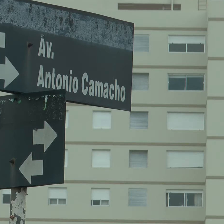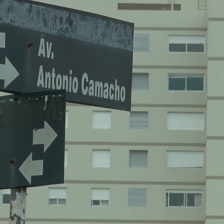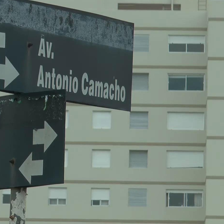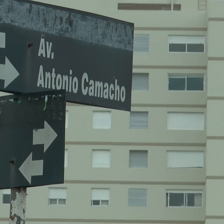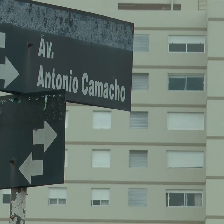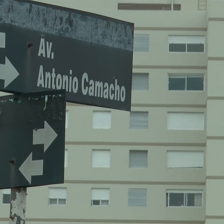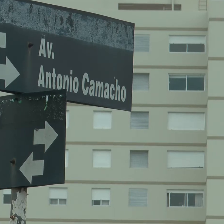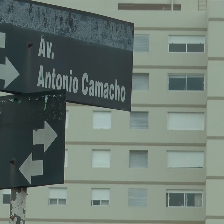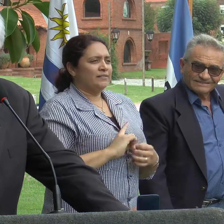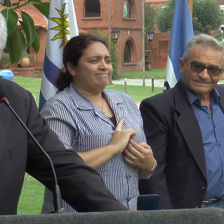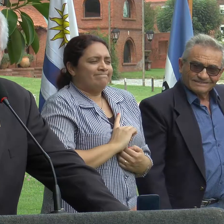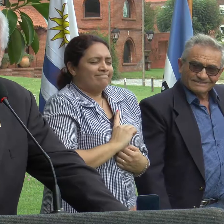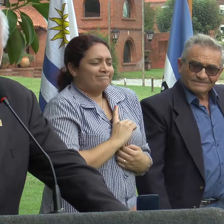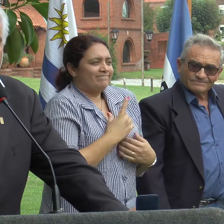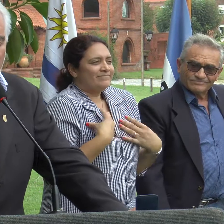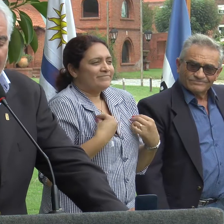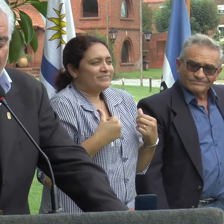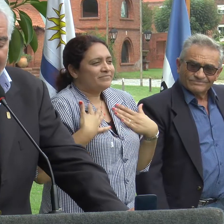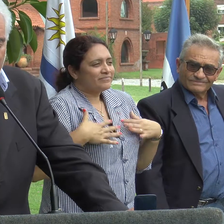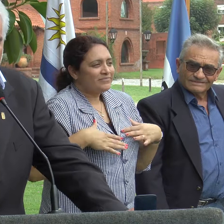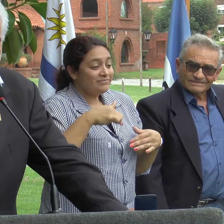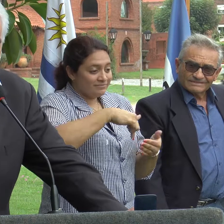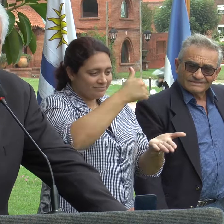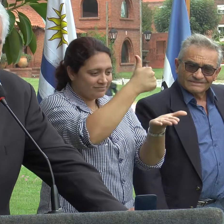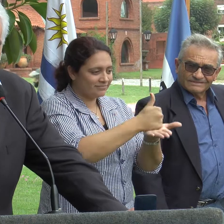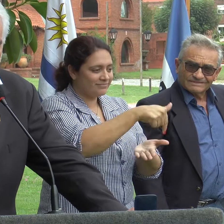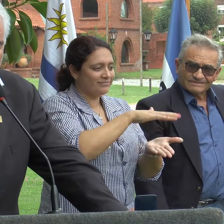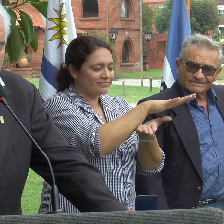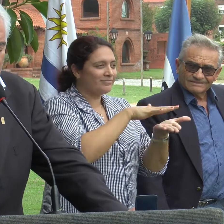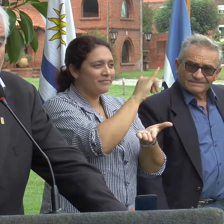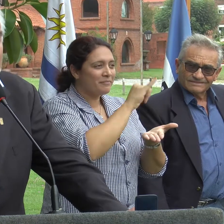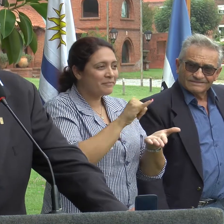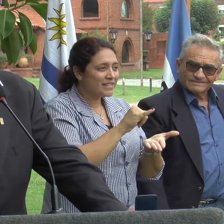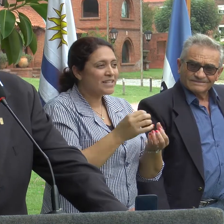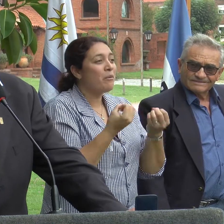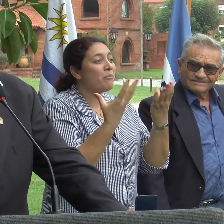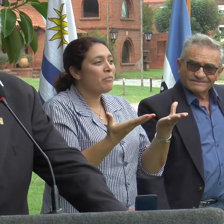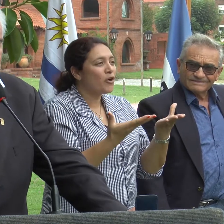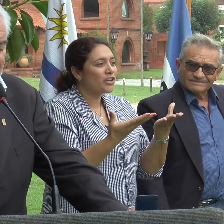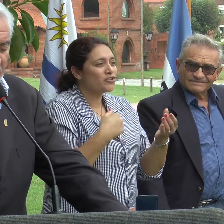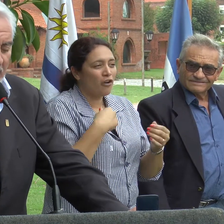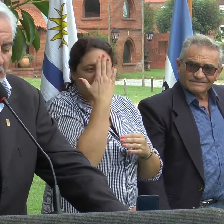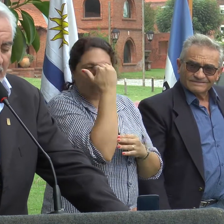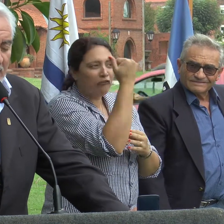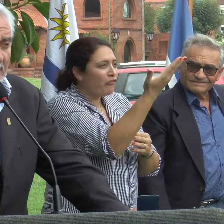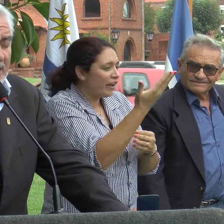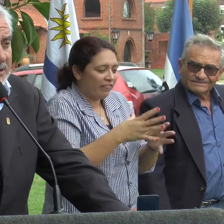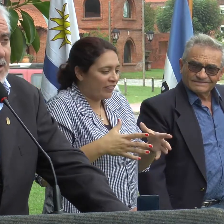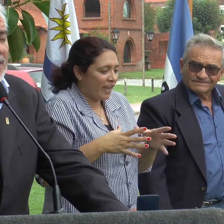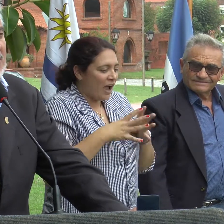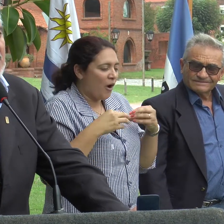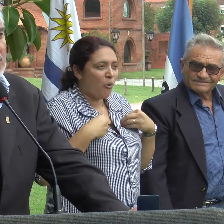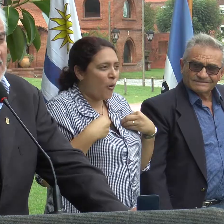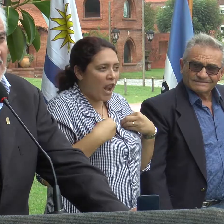Me causa un enorme placer estar hoy acá, en esta plaza, porque me crié frente a una escuela,